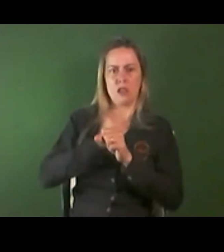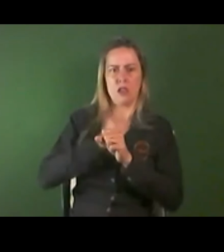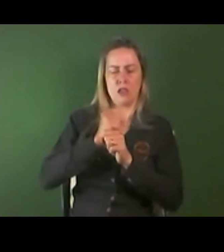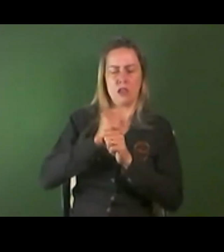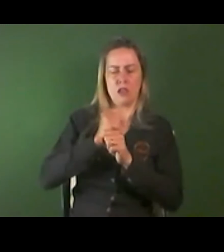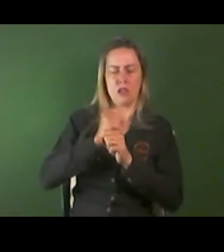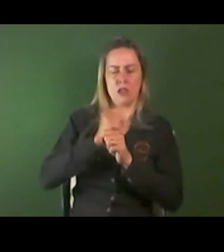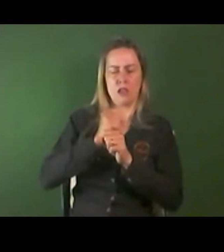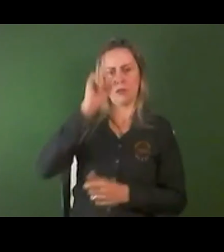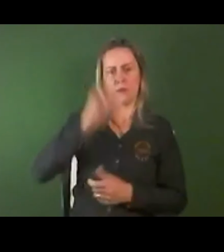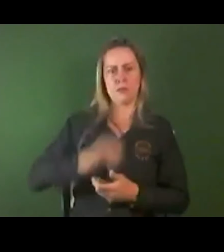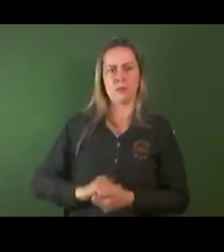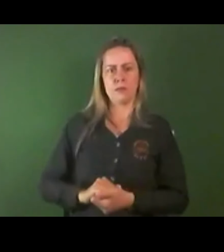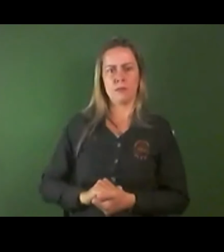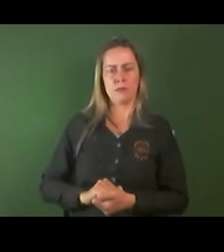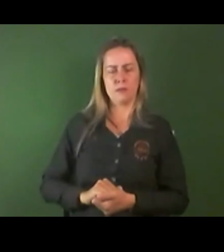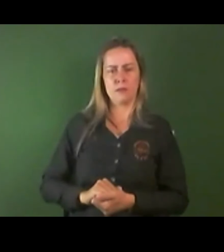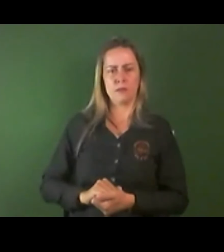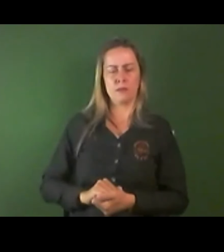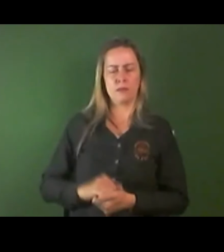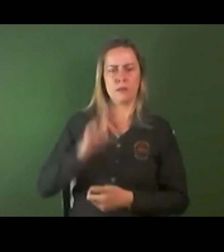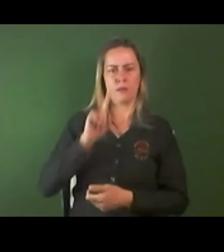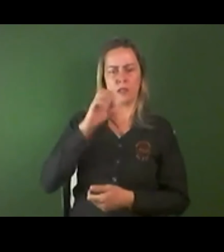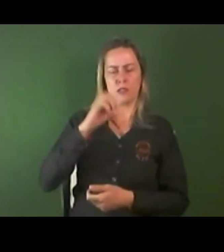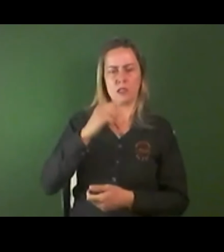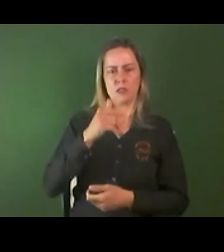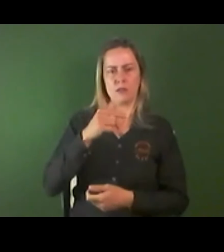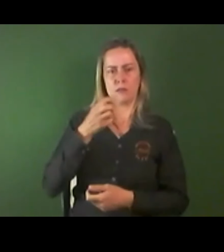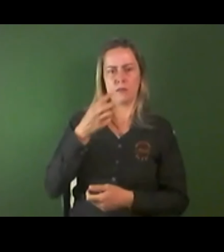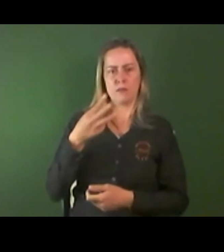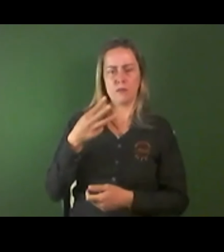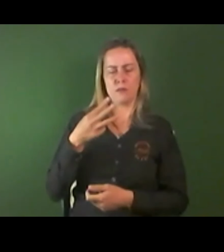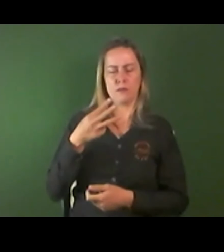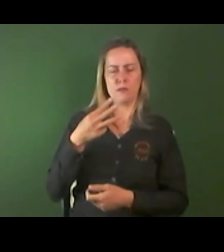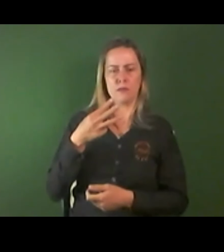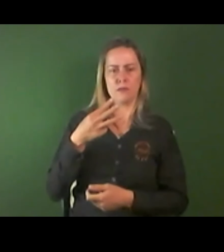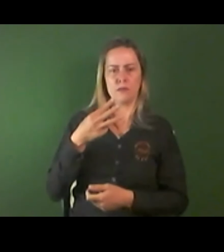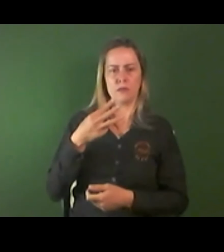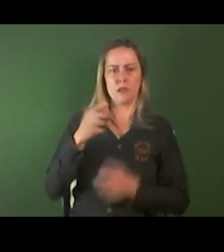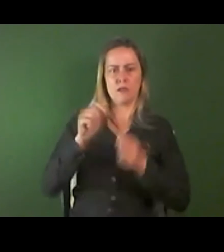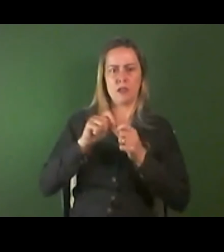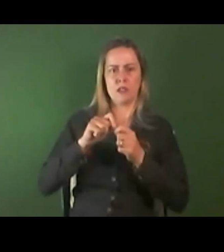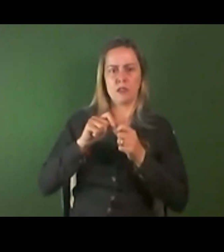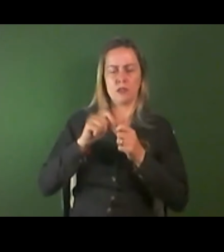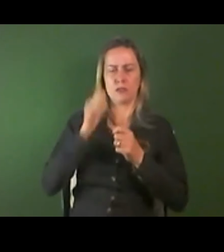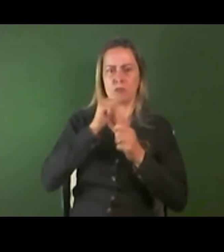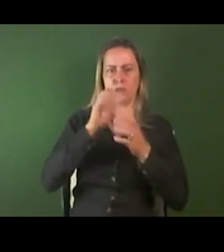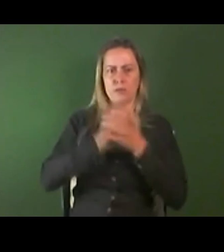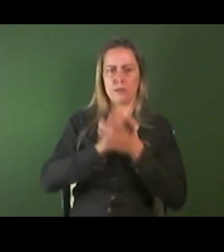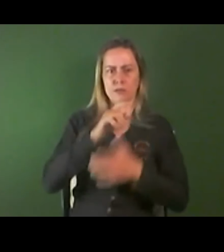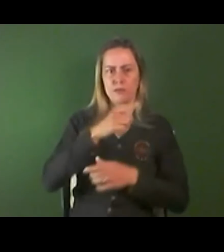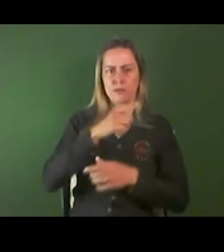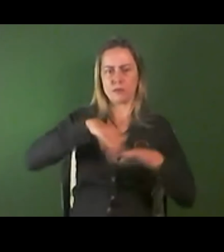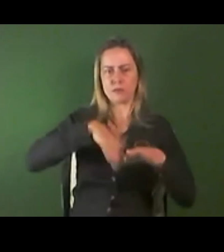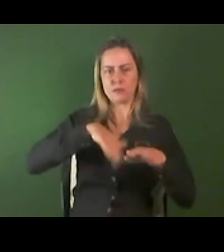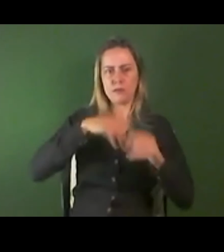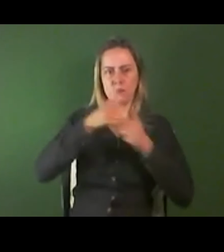dia. E em 1973, ele faz um ritual com a mulher dele, ele vai para a praia perto da casa